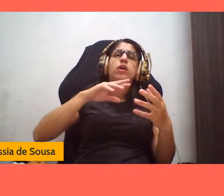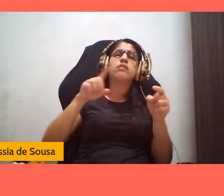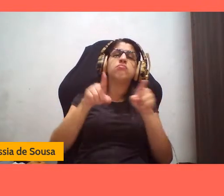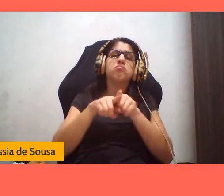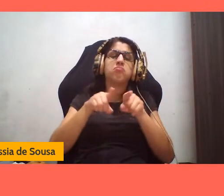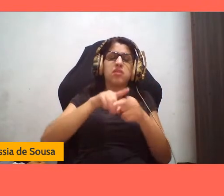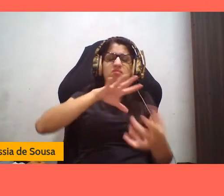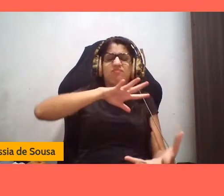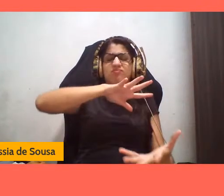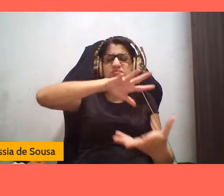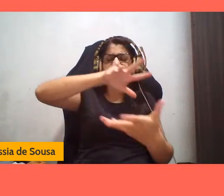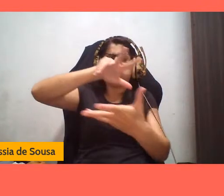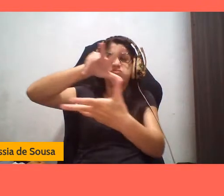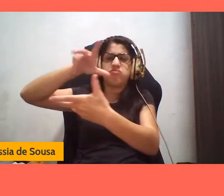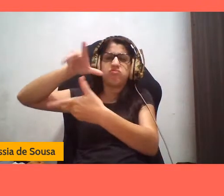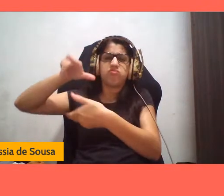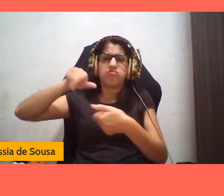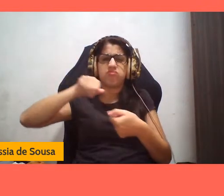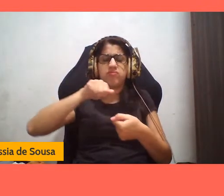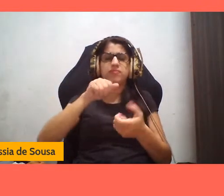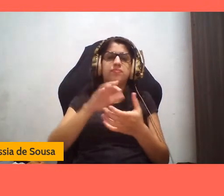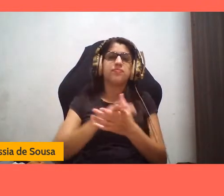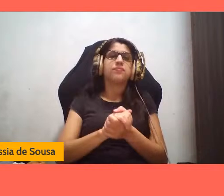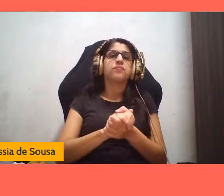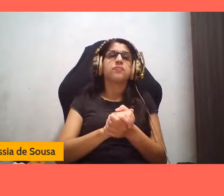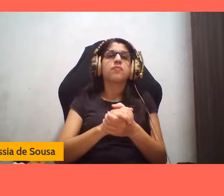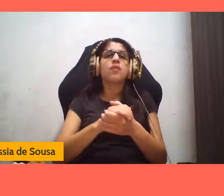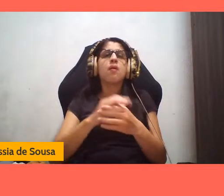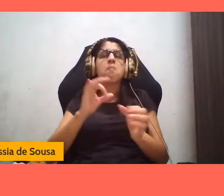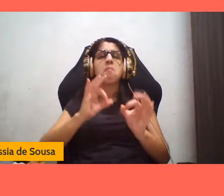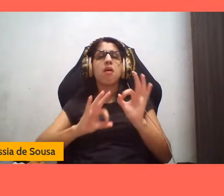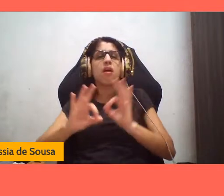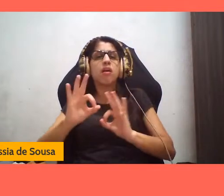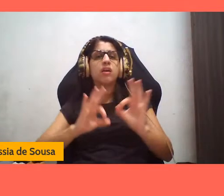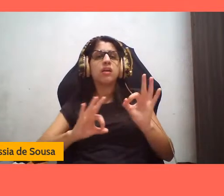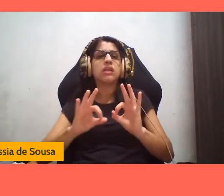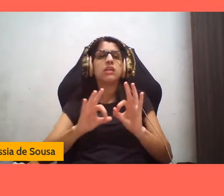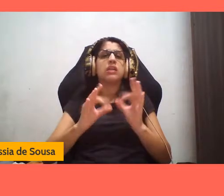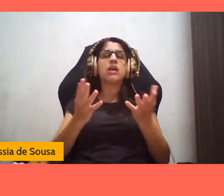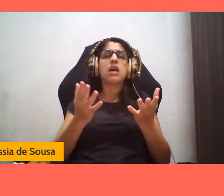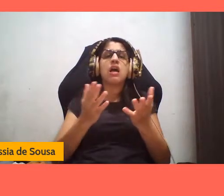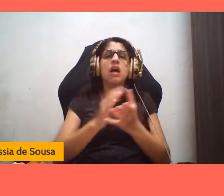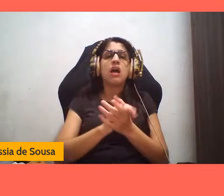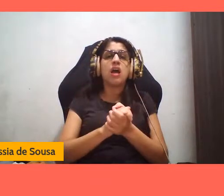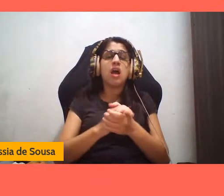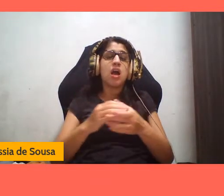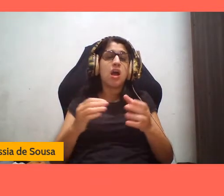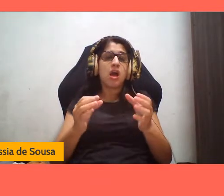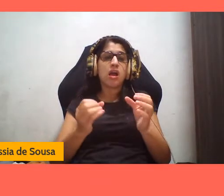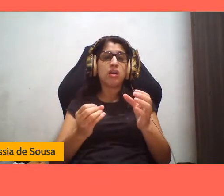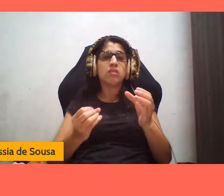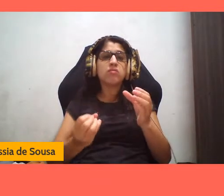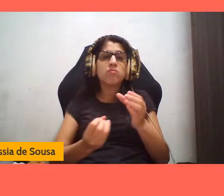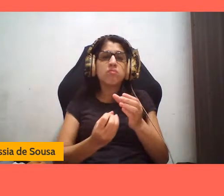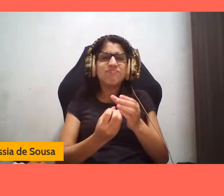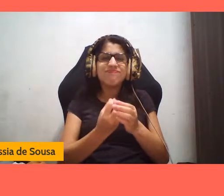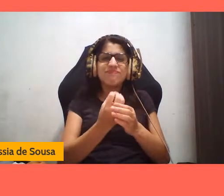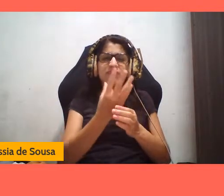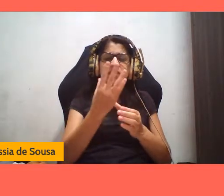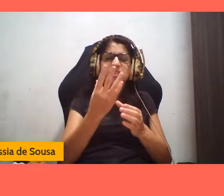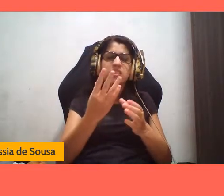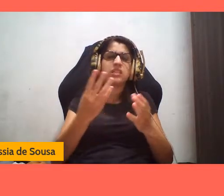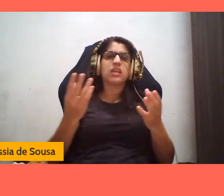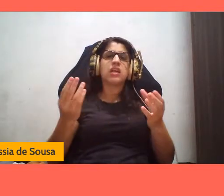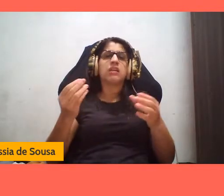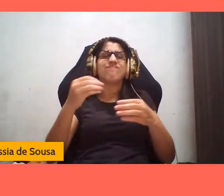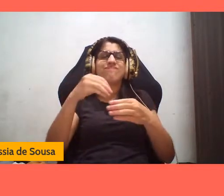Padrões insustentáveis de produção econômica e consumo contribuem para o aquecimento global,